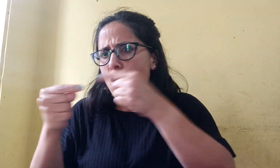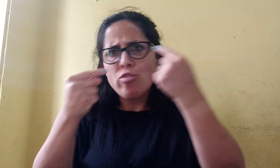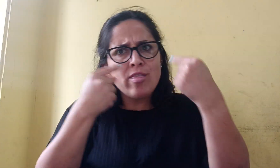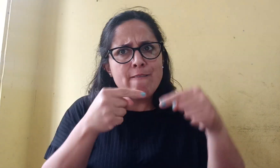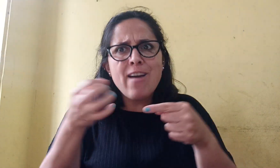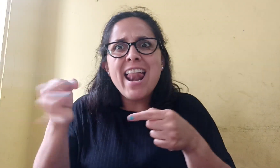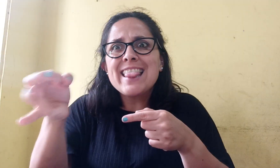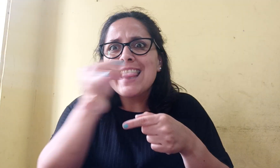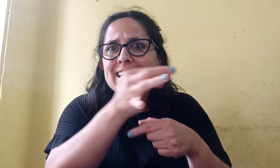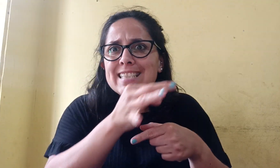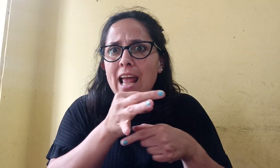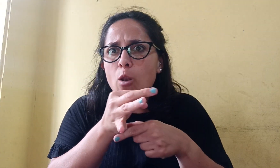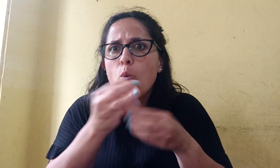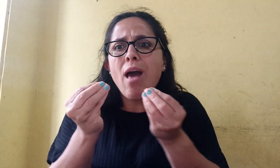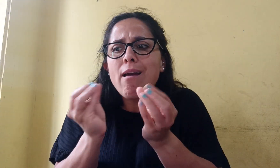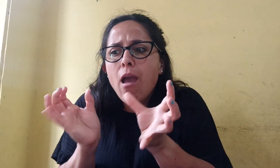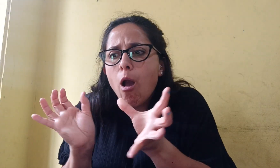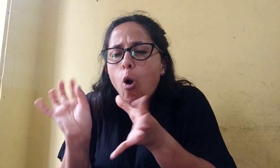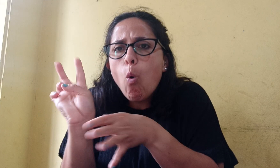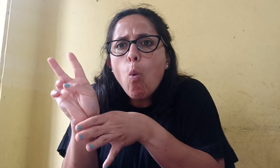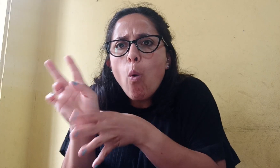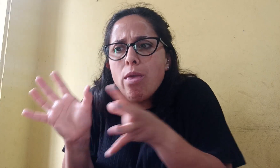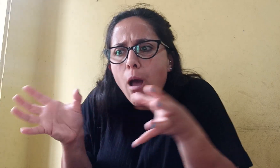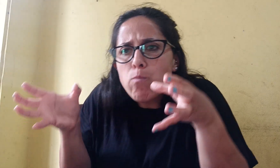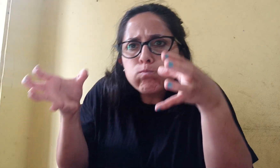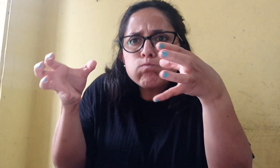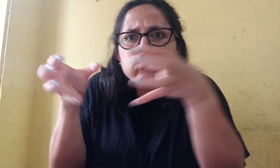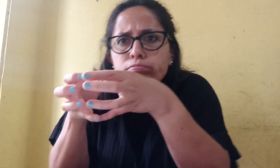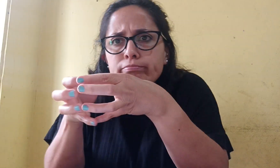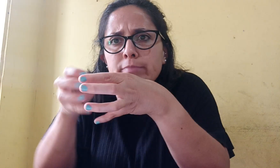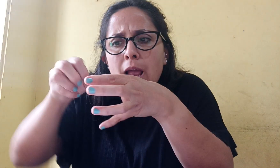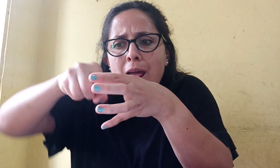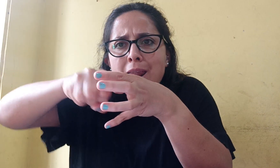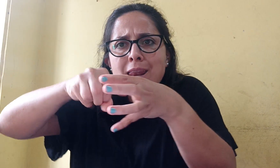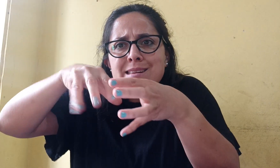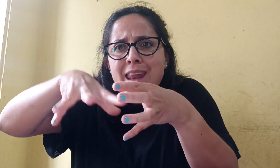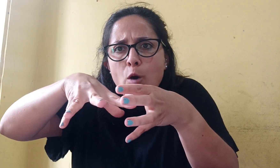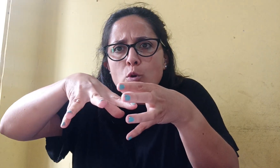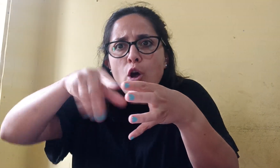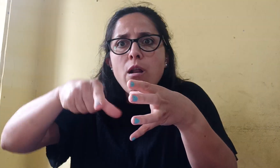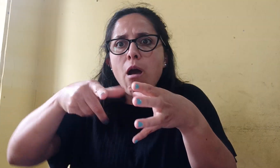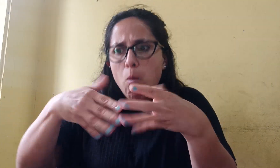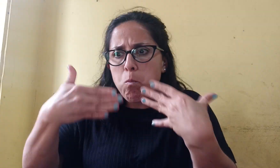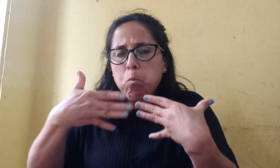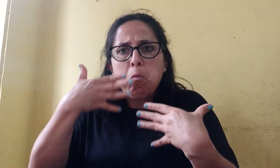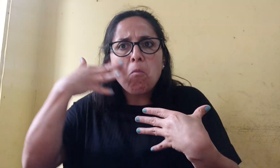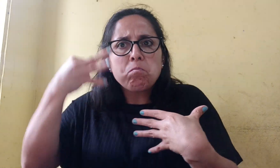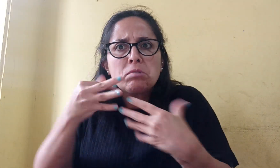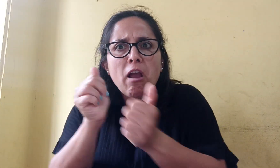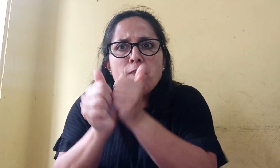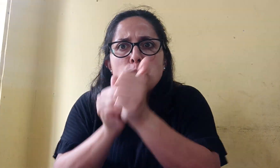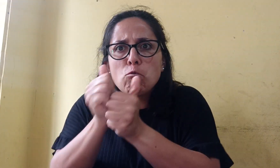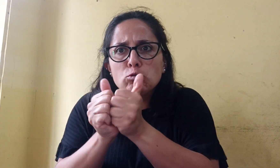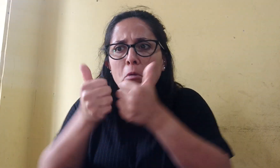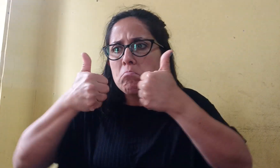de soporte para que las condiciones de las neuronas sean óptimas para el funcionamiento del sistema nervioso.